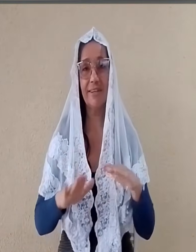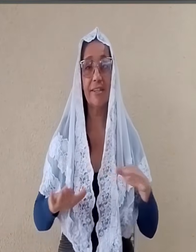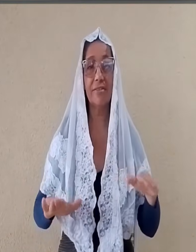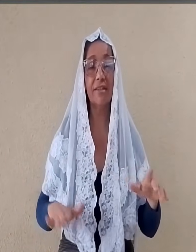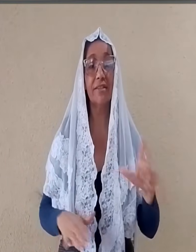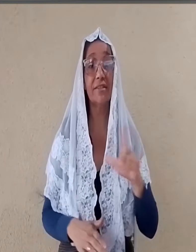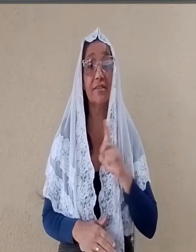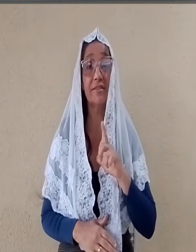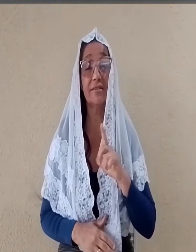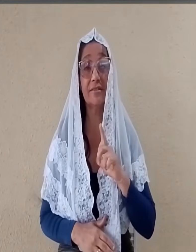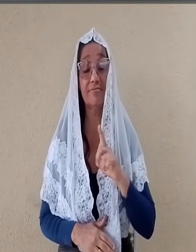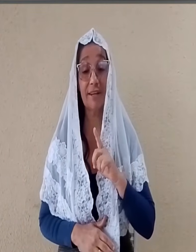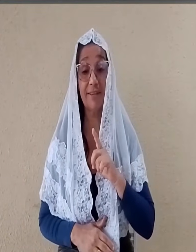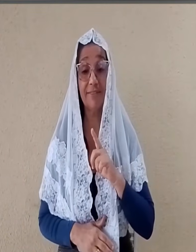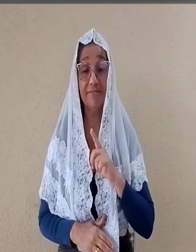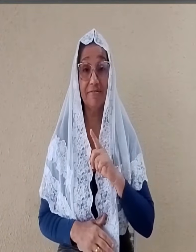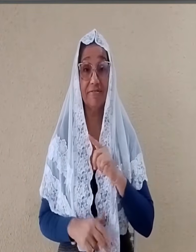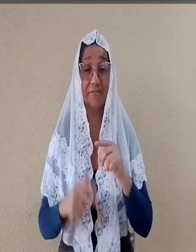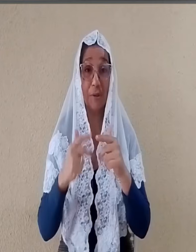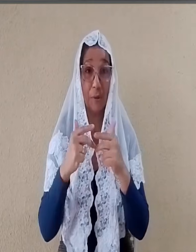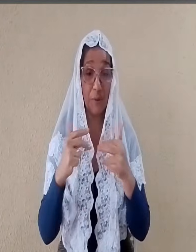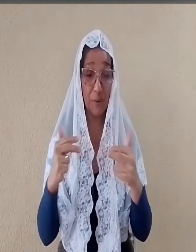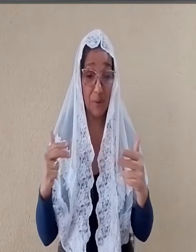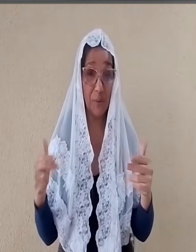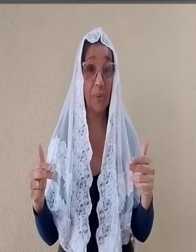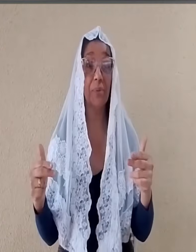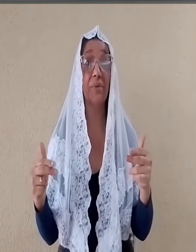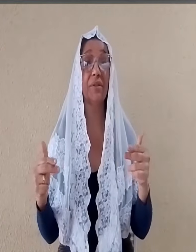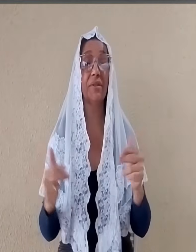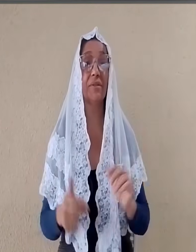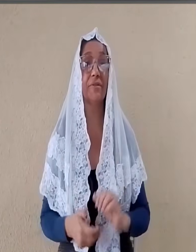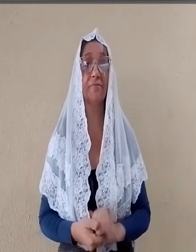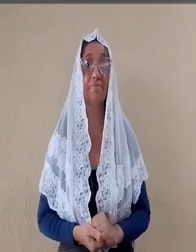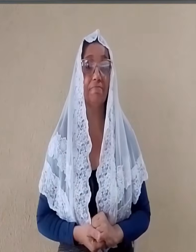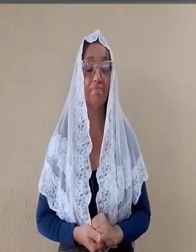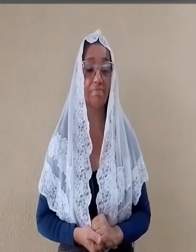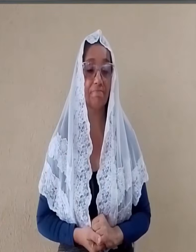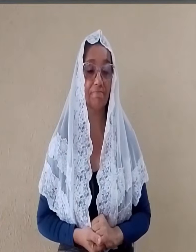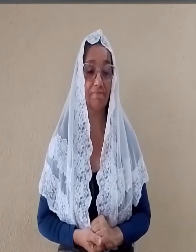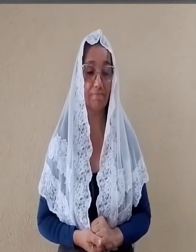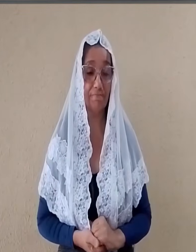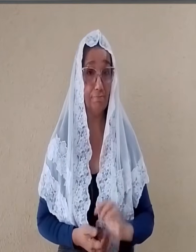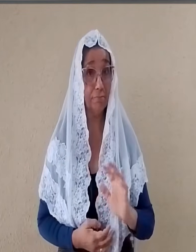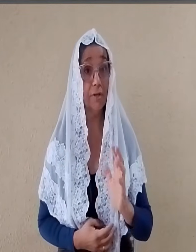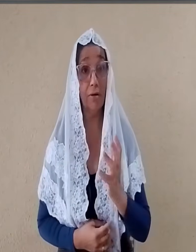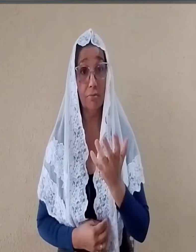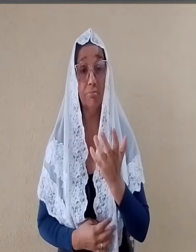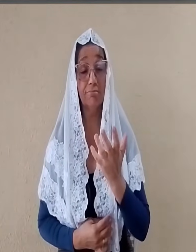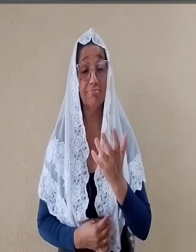falou? Davi, triste, foi falar com o Senhor. Ô Davi,